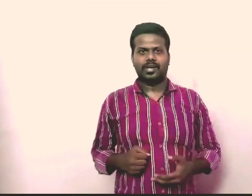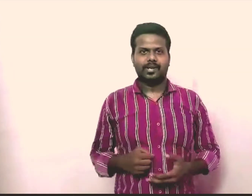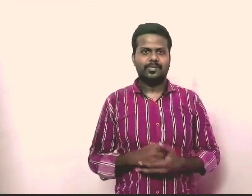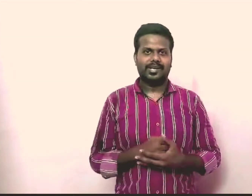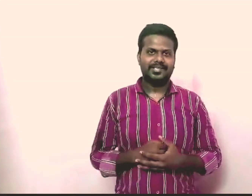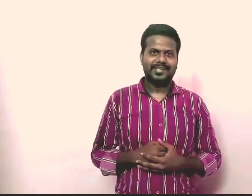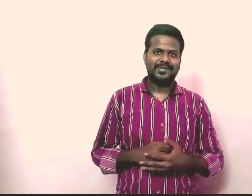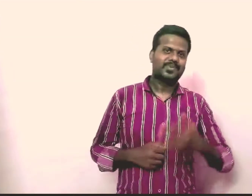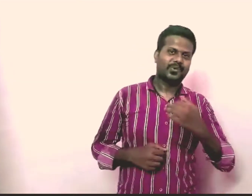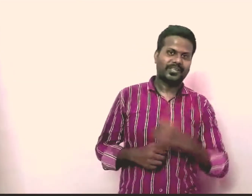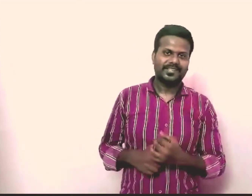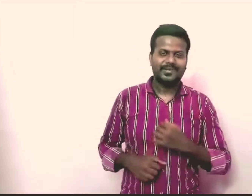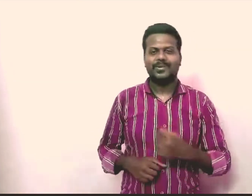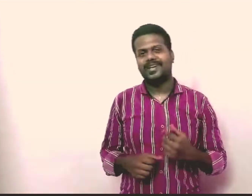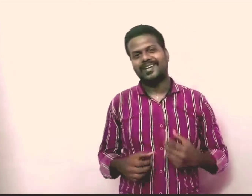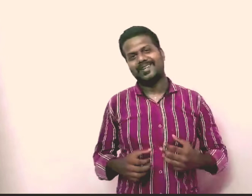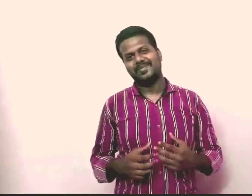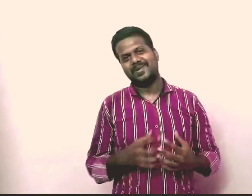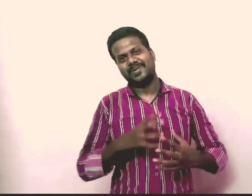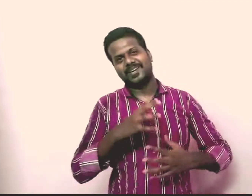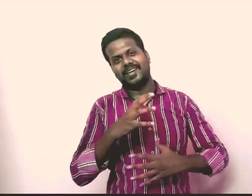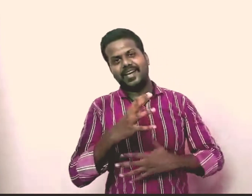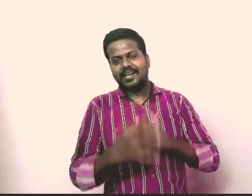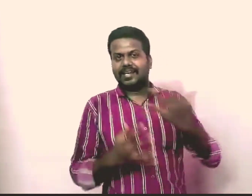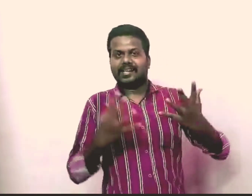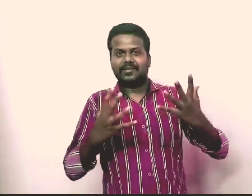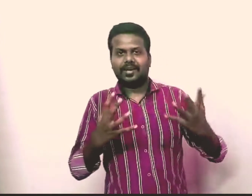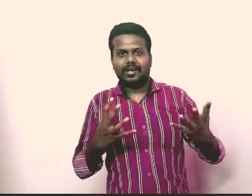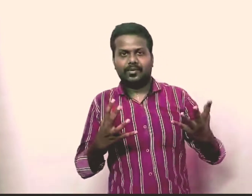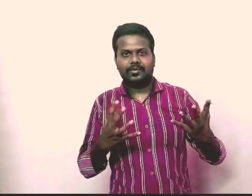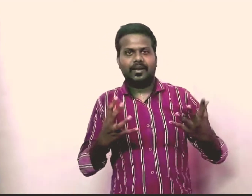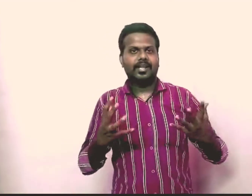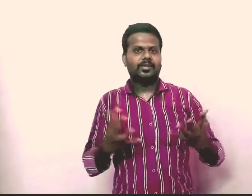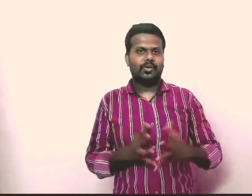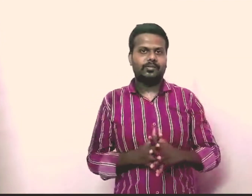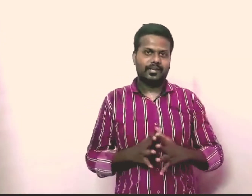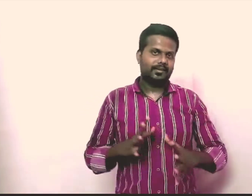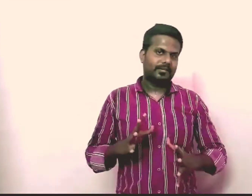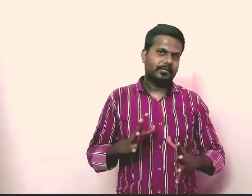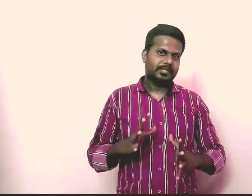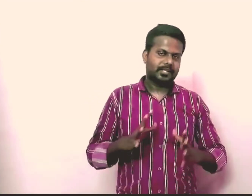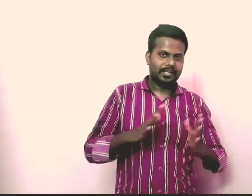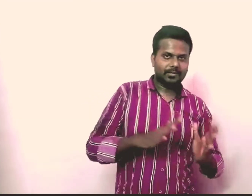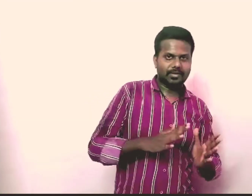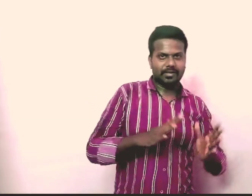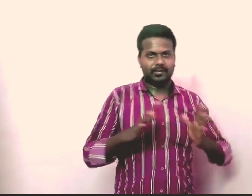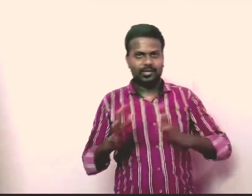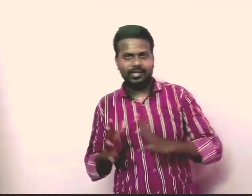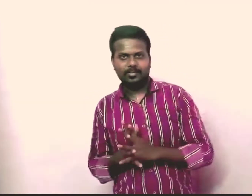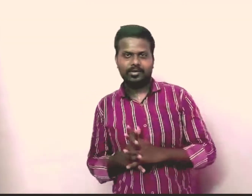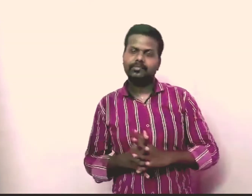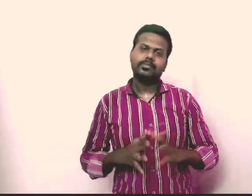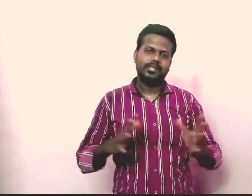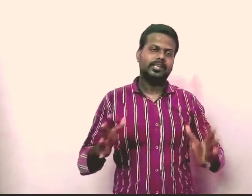நல்ல நண்பர் கிடைச்சிட்டாரு. பொருள் வாங்கி தந்த உடனே நம்ம அப்படியே ஏற்கனவே ஒரு வெள்ளைத்தோல் அப்படின்ற பட்சத்திலேயே தமிழர்களுக்கு ஒரு ஈர்ப்பு இருக்கும்,